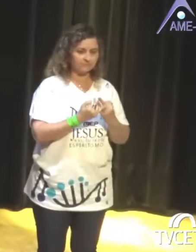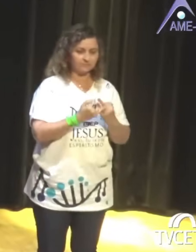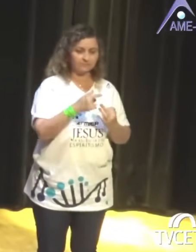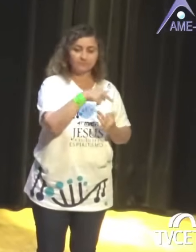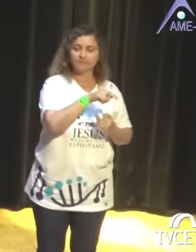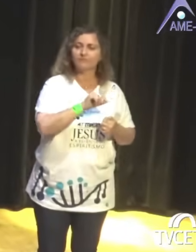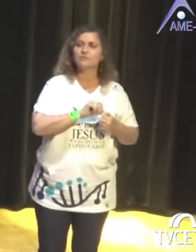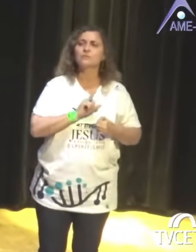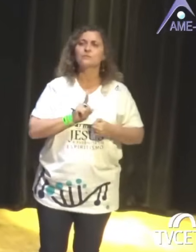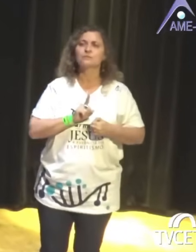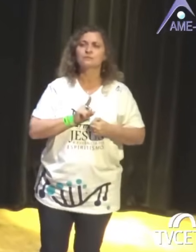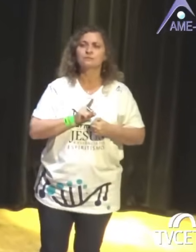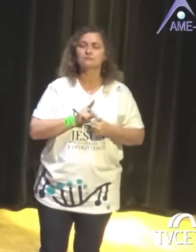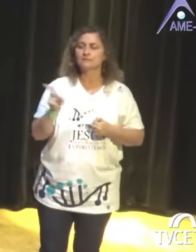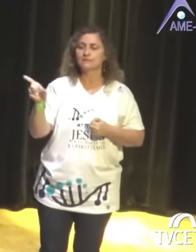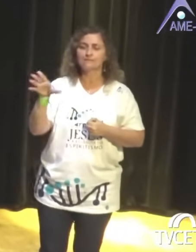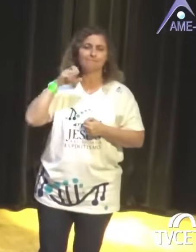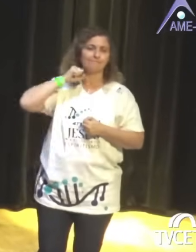a